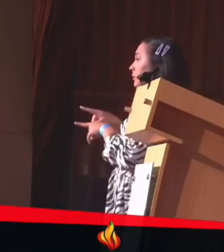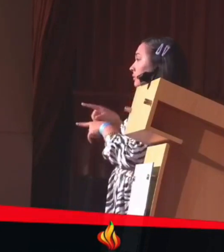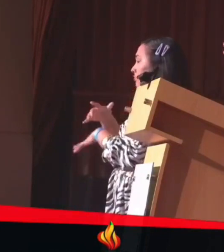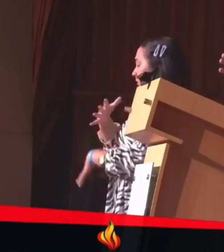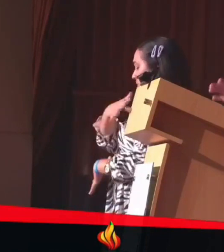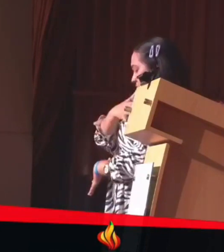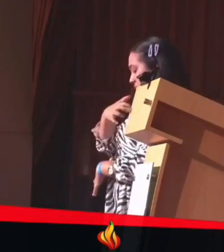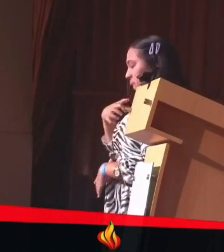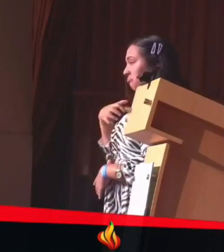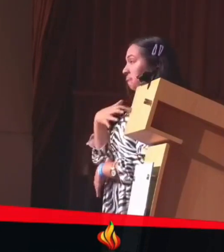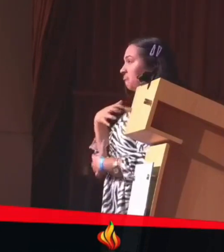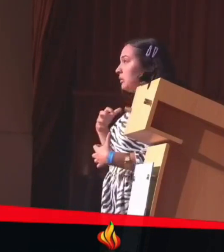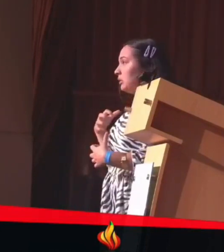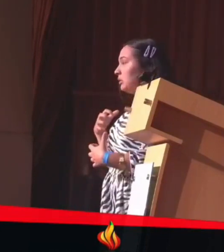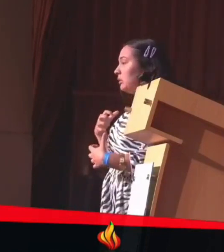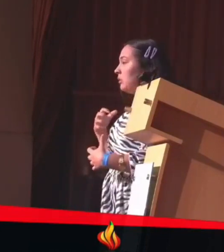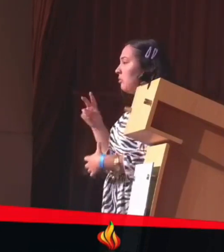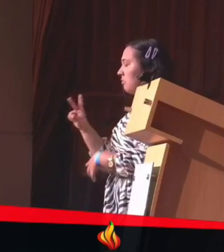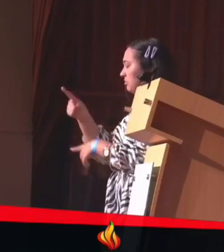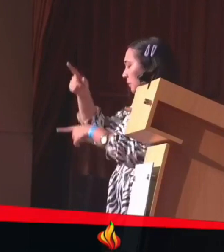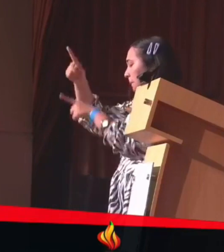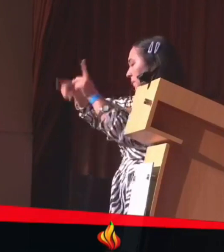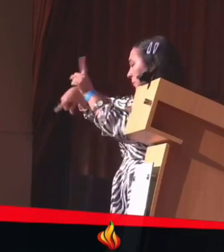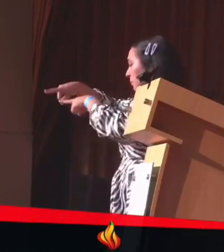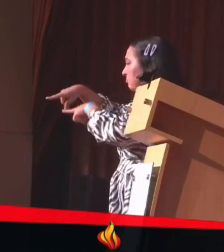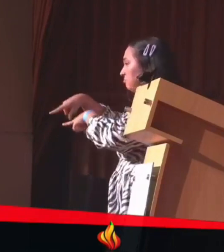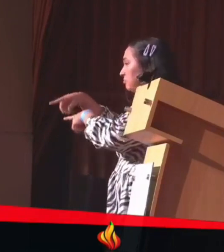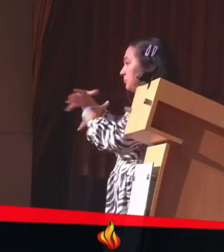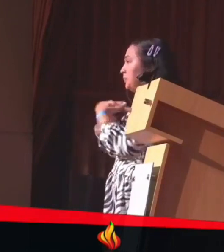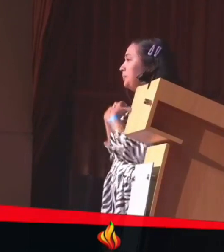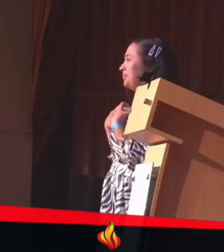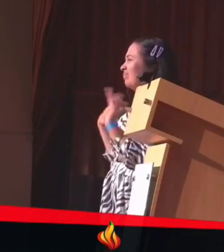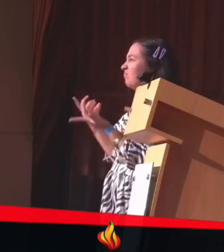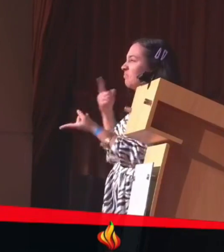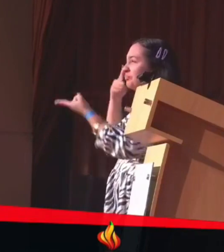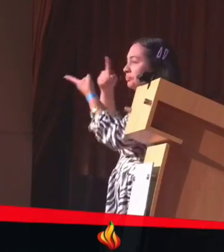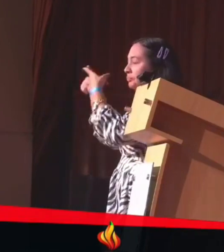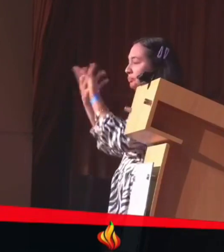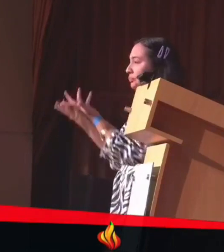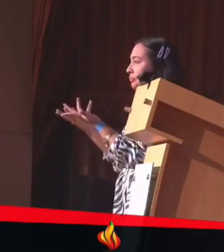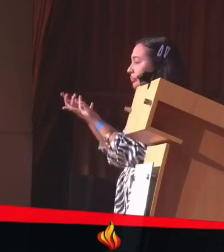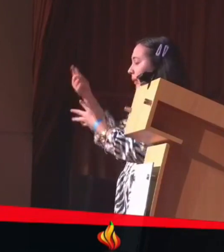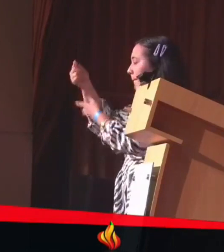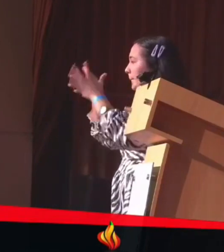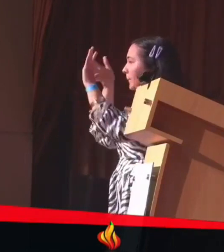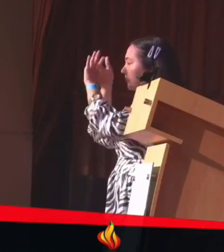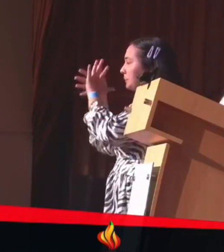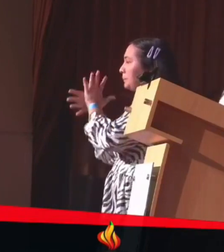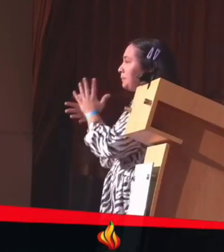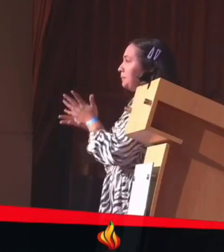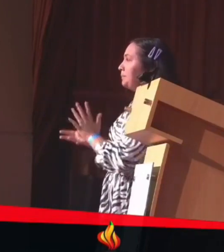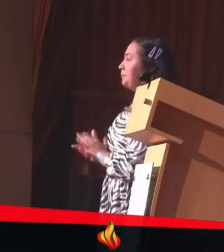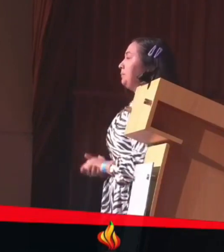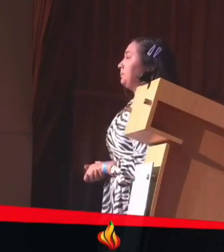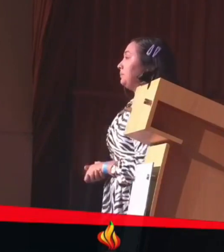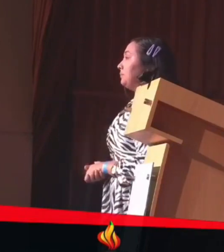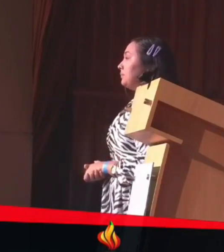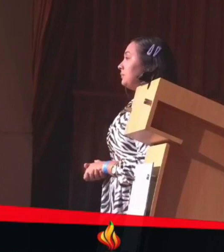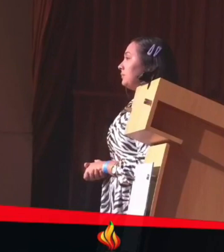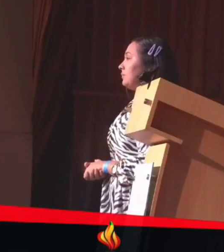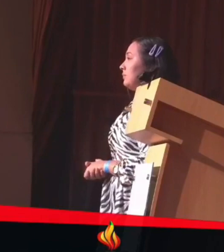hipopótamo, etc. ¿Qué quiero llegar con todo esto? Dios siempre emite